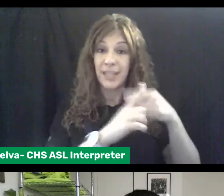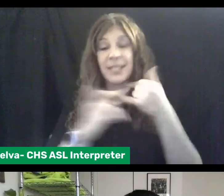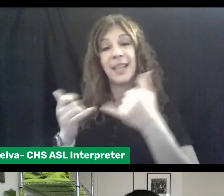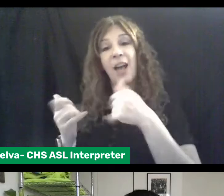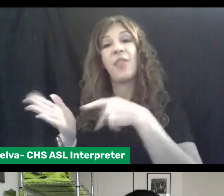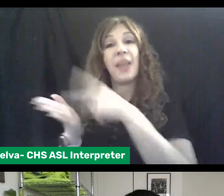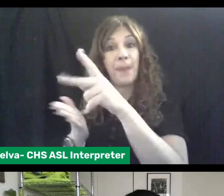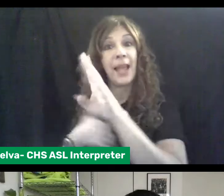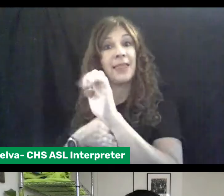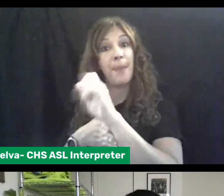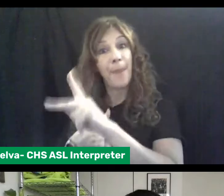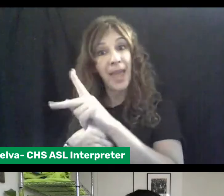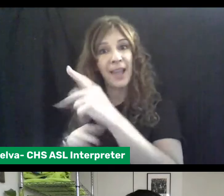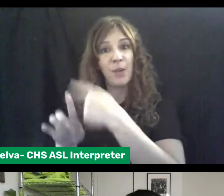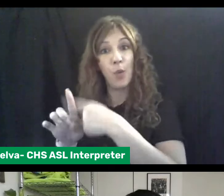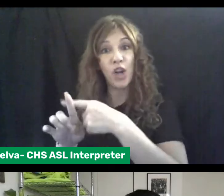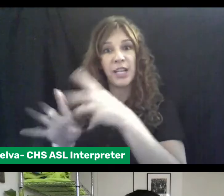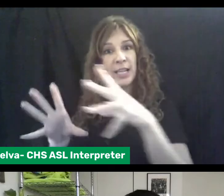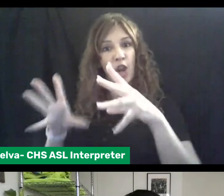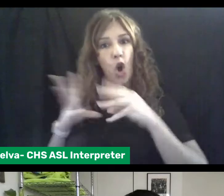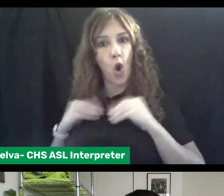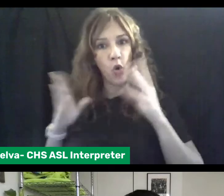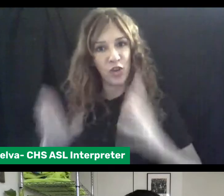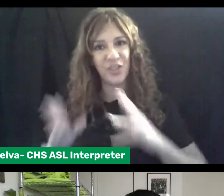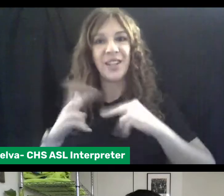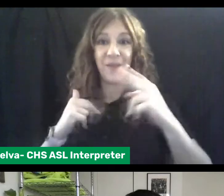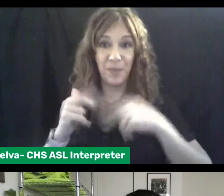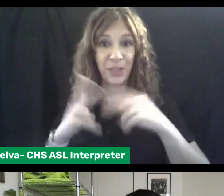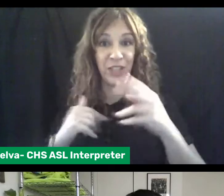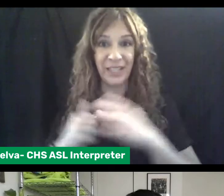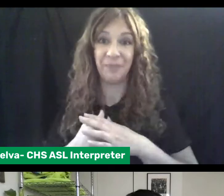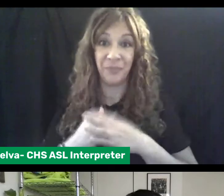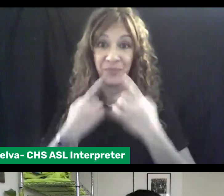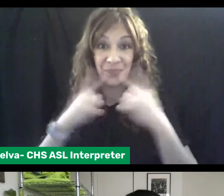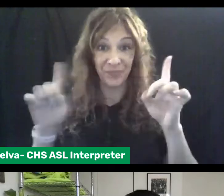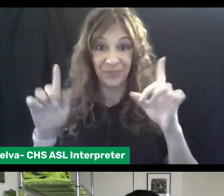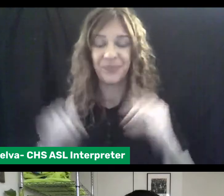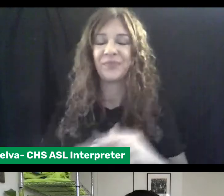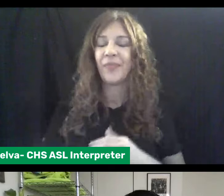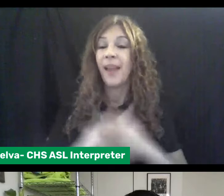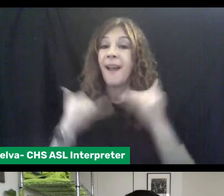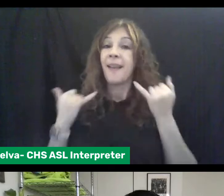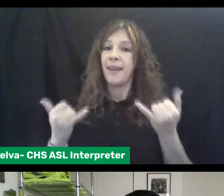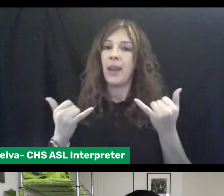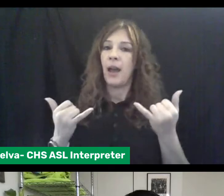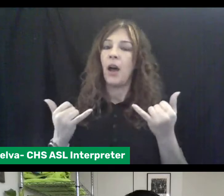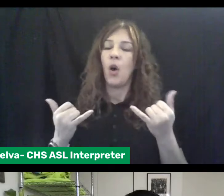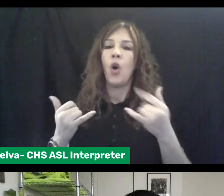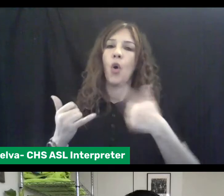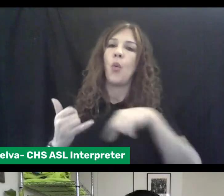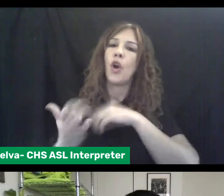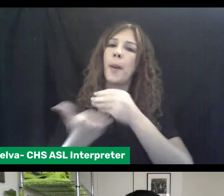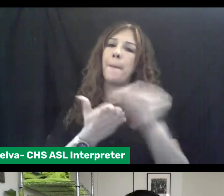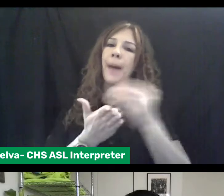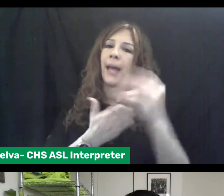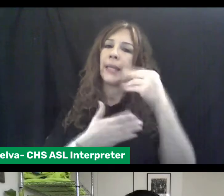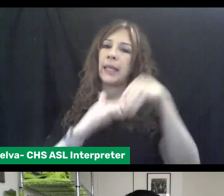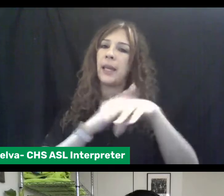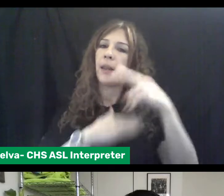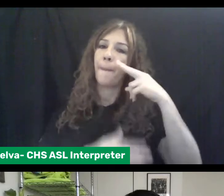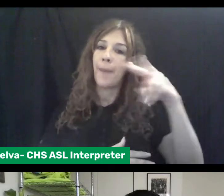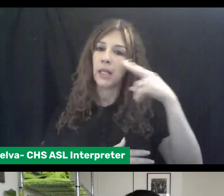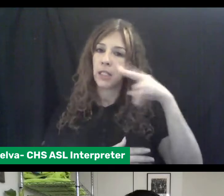partes dueños de esto. También estamos comprando en México